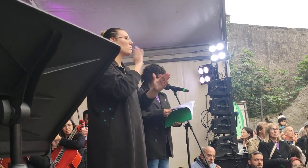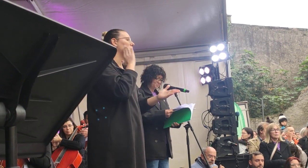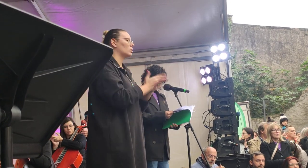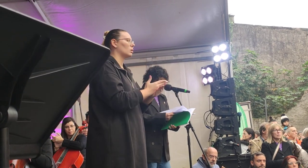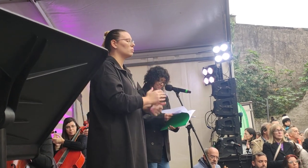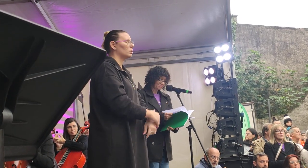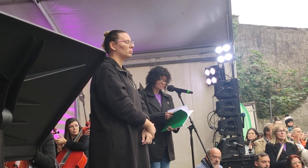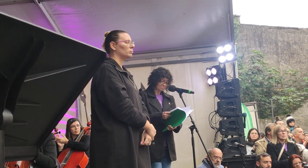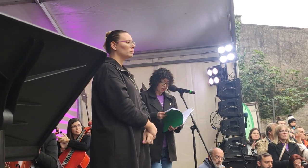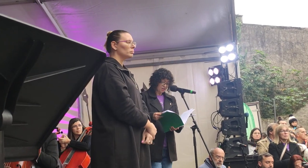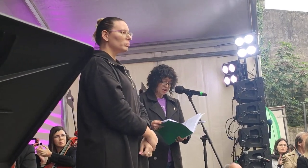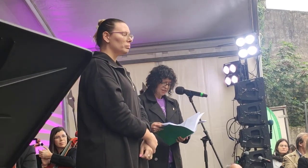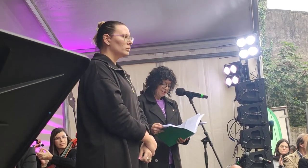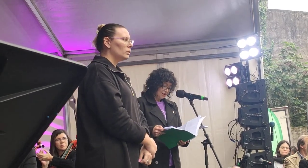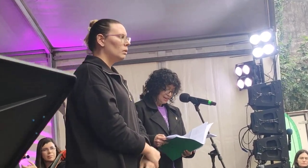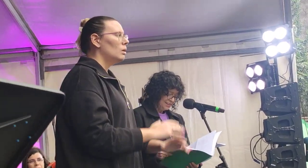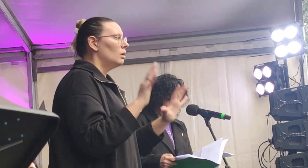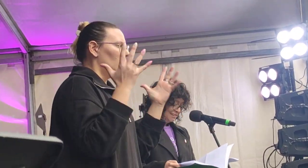terrorismo.